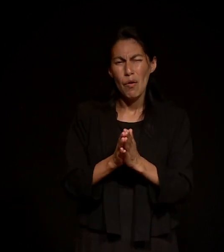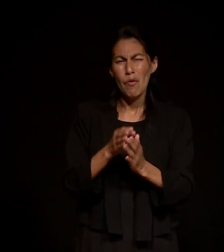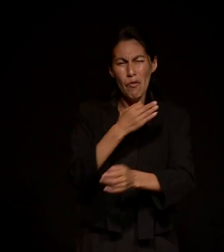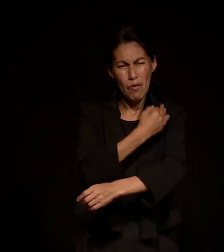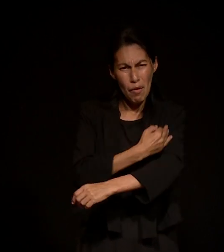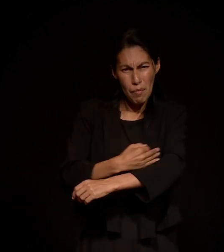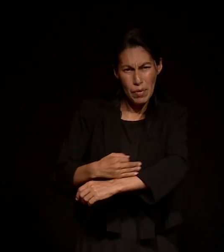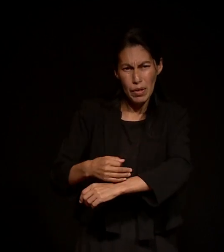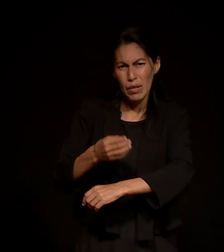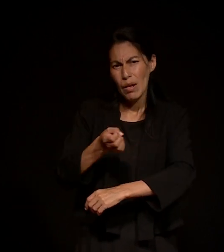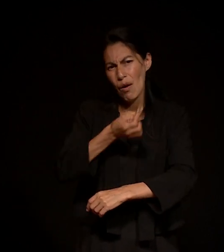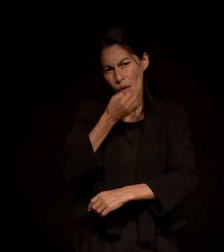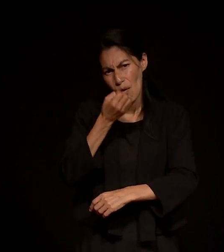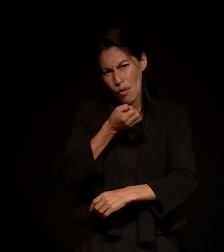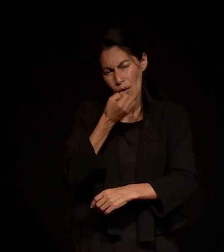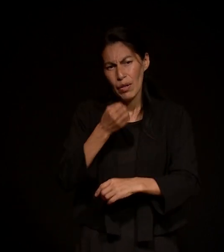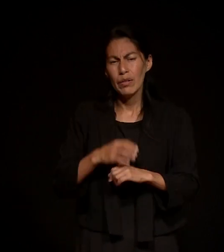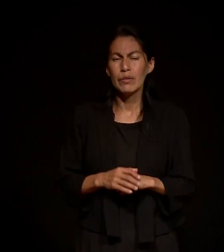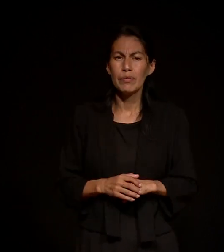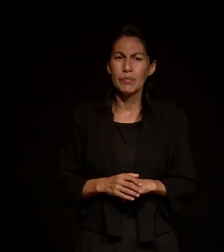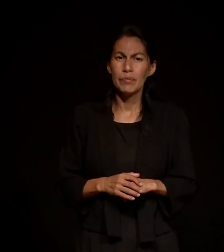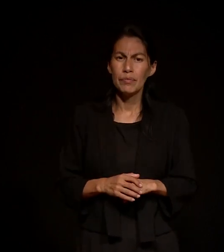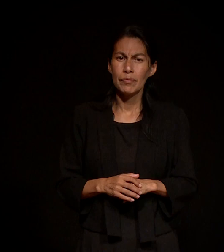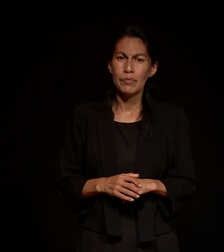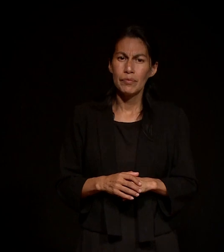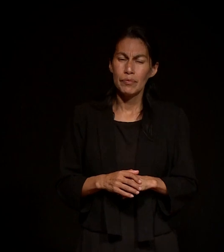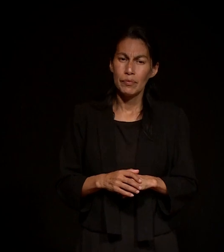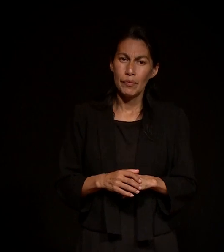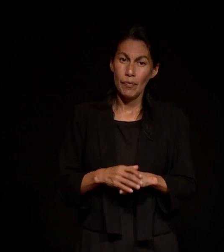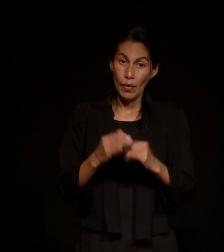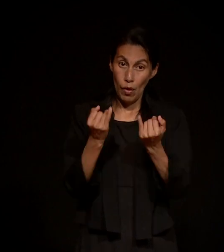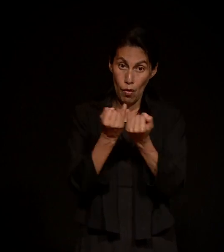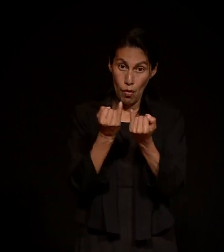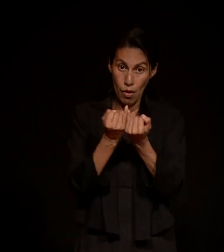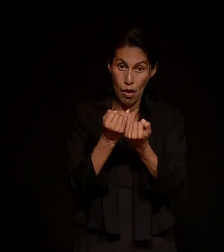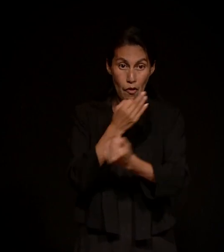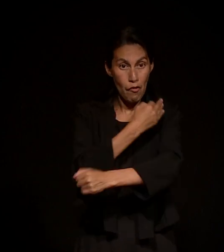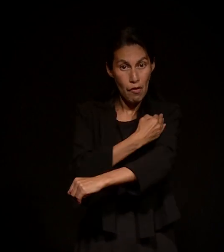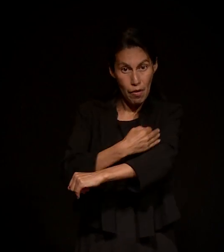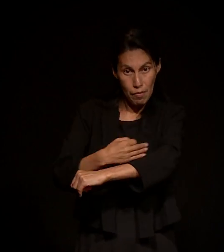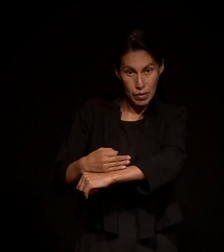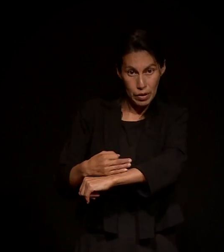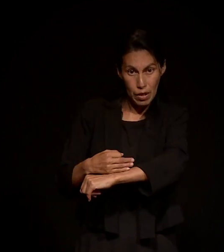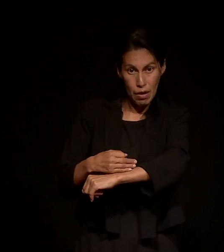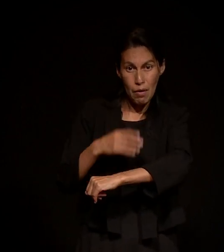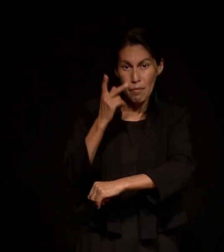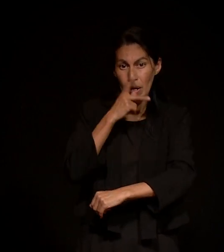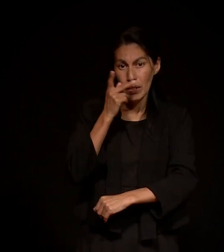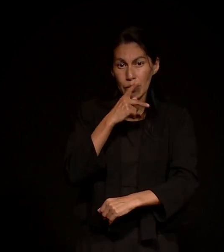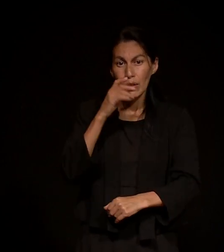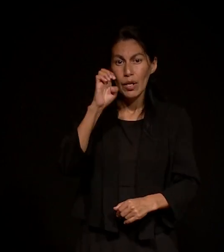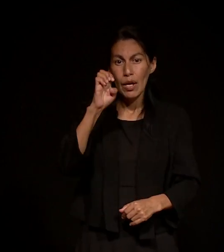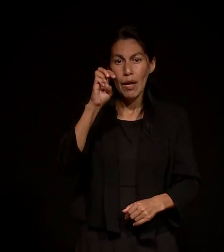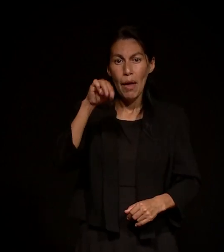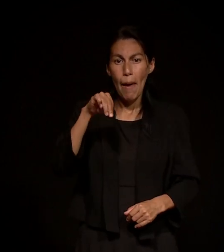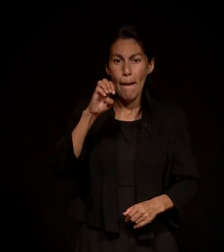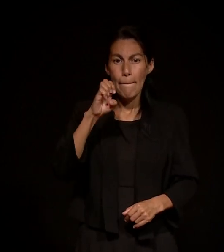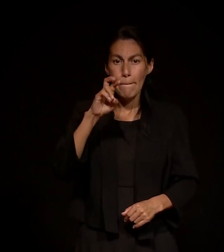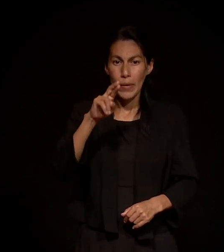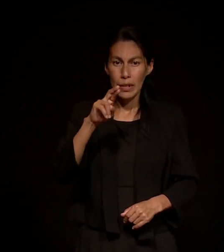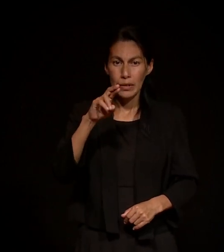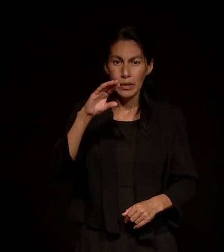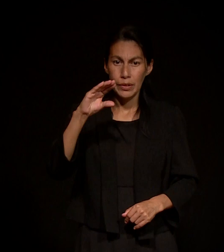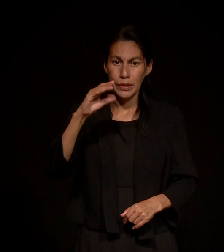orar por toda la familia, por consuelo. También por la familia del pastor M.